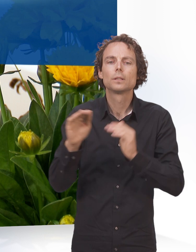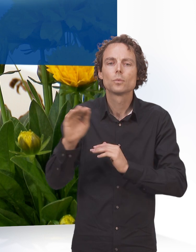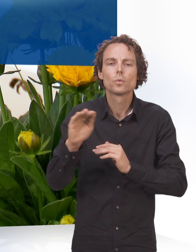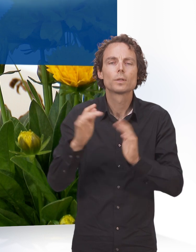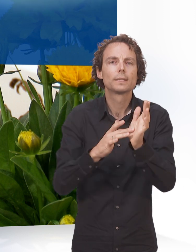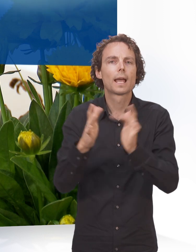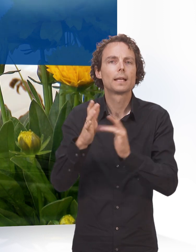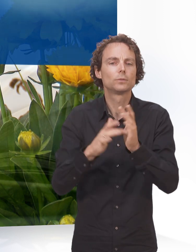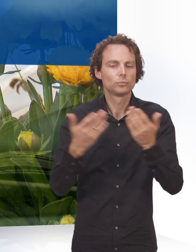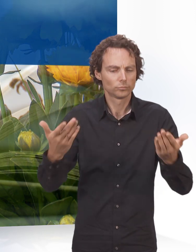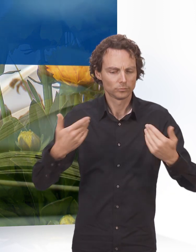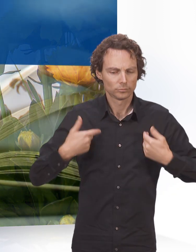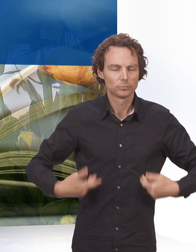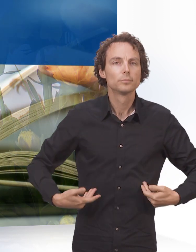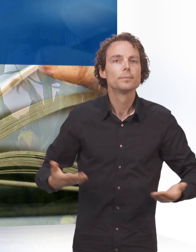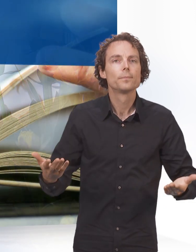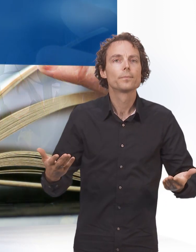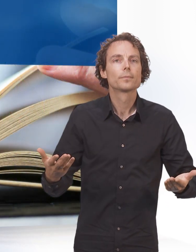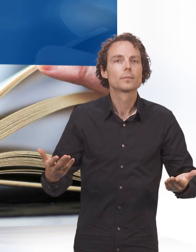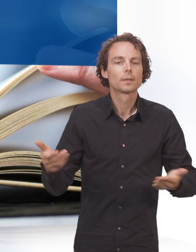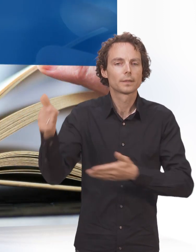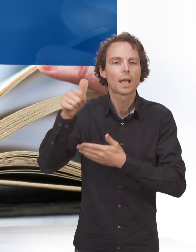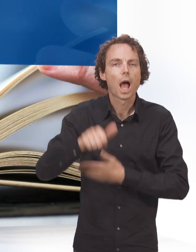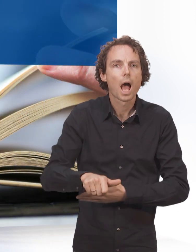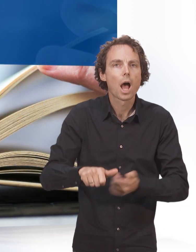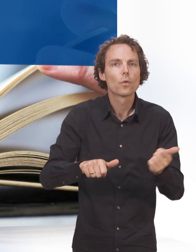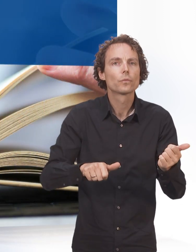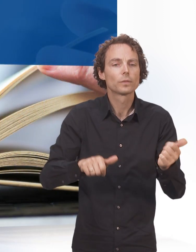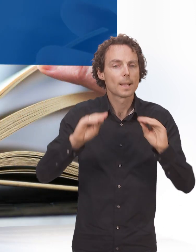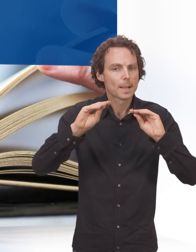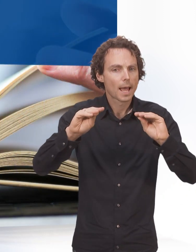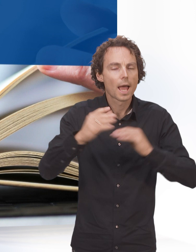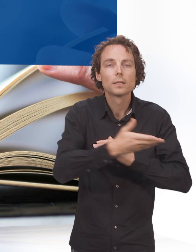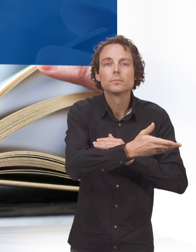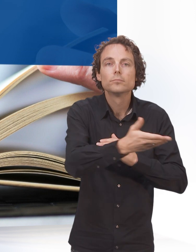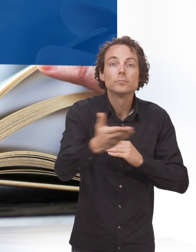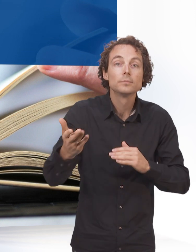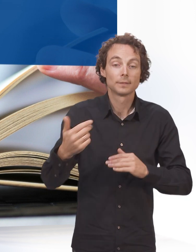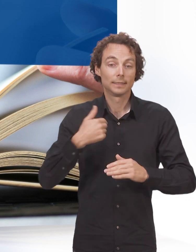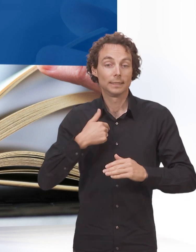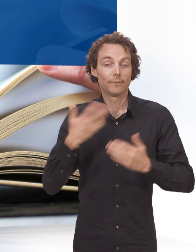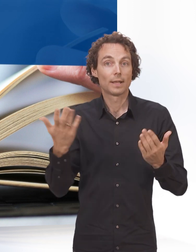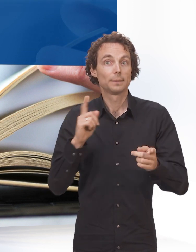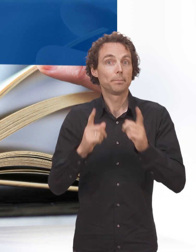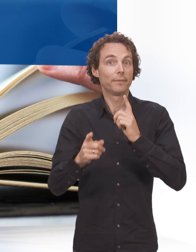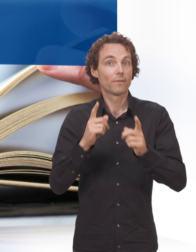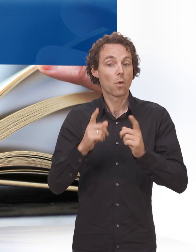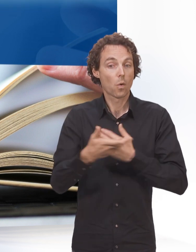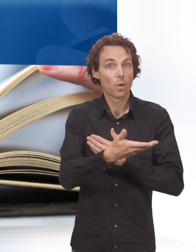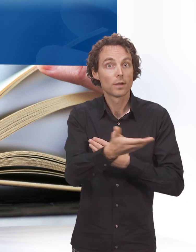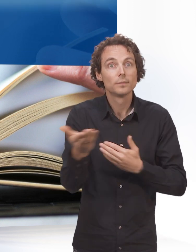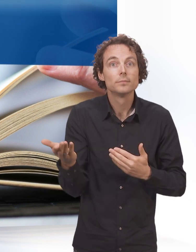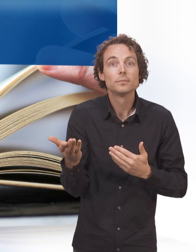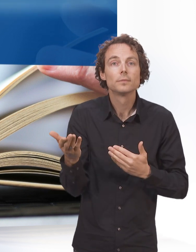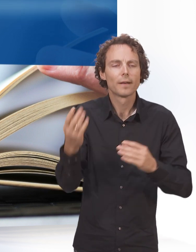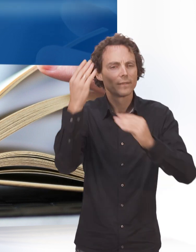Jünger Jesu zu sein. Tauft sie und lehrt sie, was ich befohlen